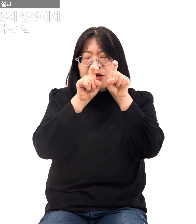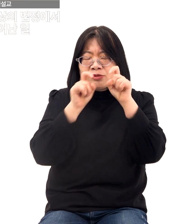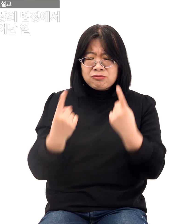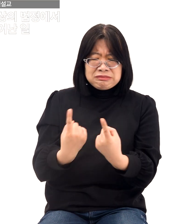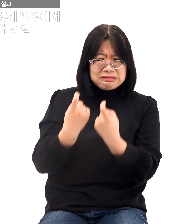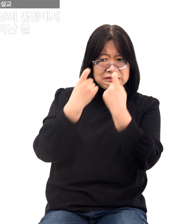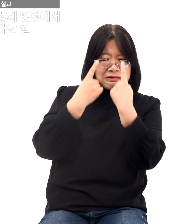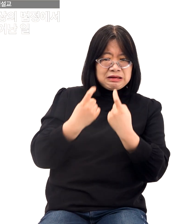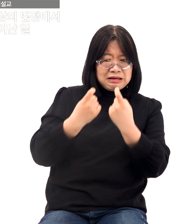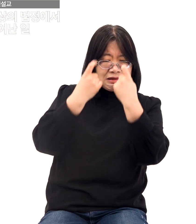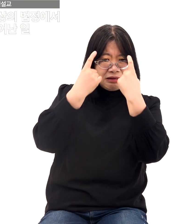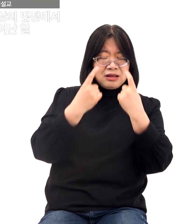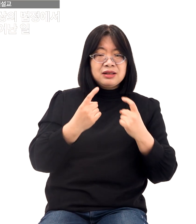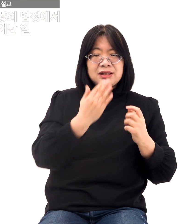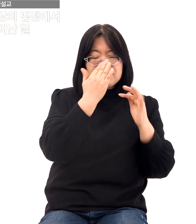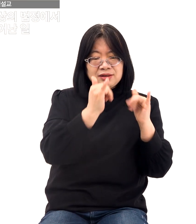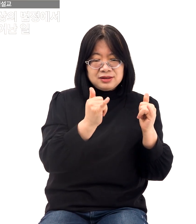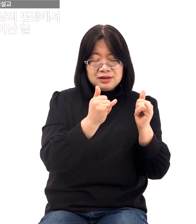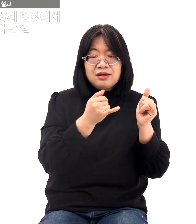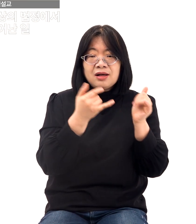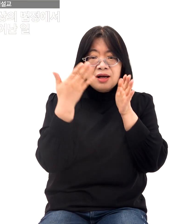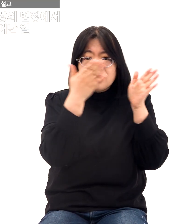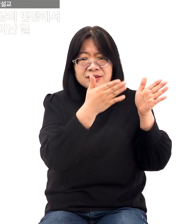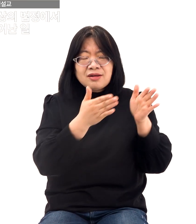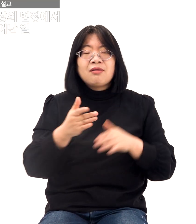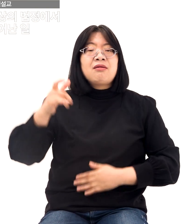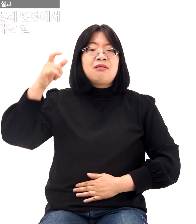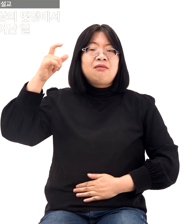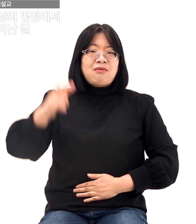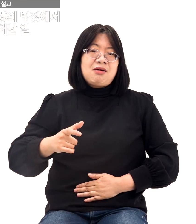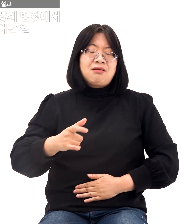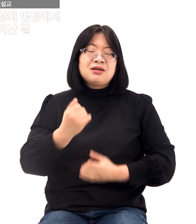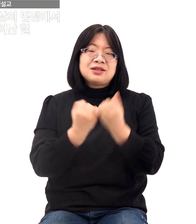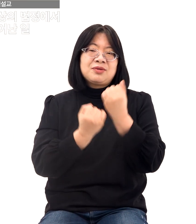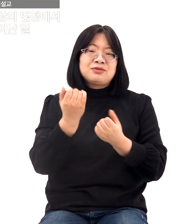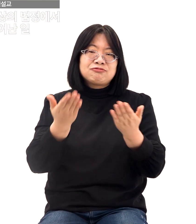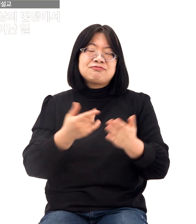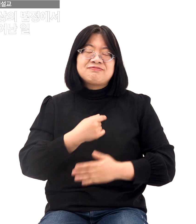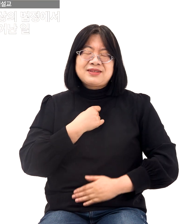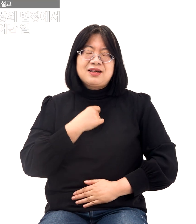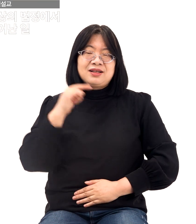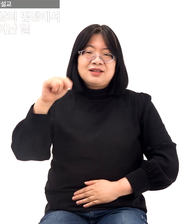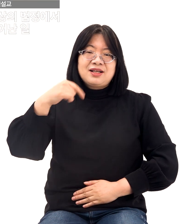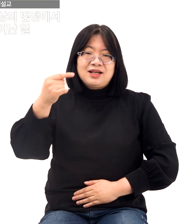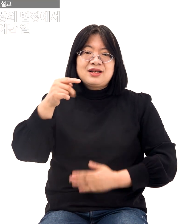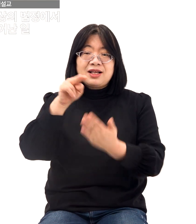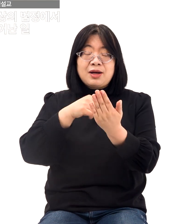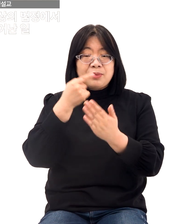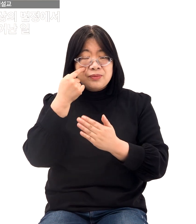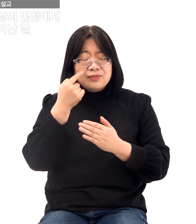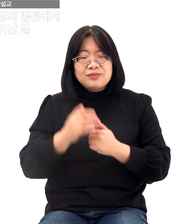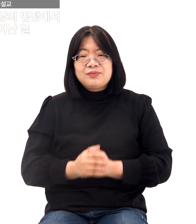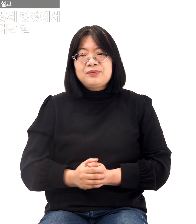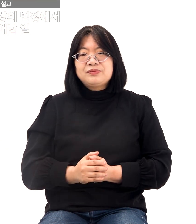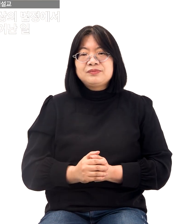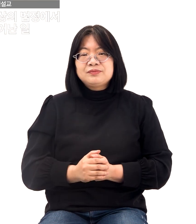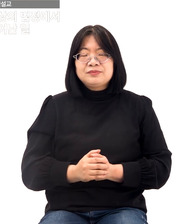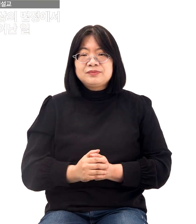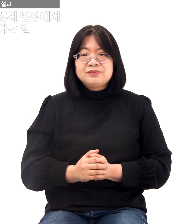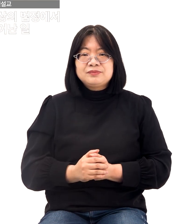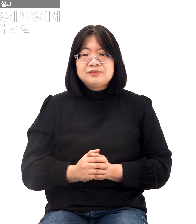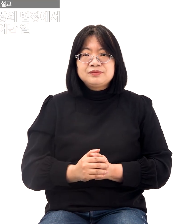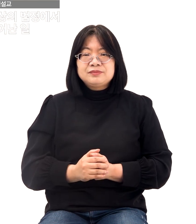향해서 단호하게 설명하고 싶은 거예요. 그 다음 구절을 볼까요? 이렇게 되어